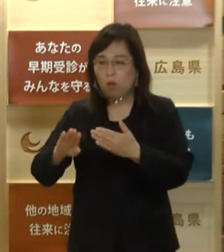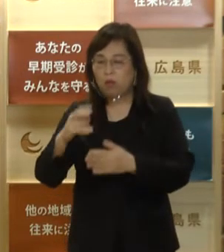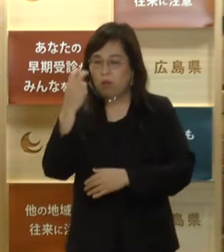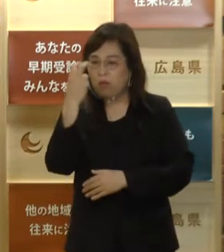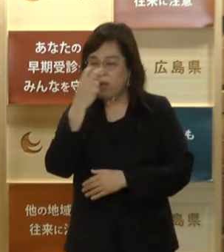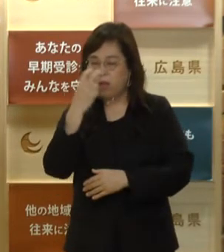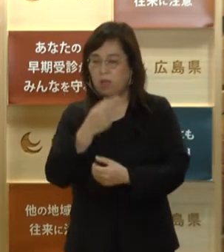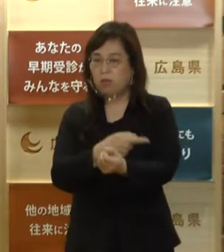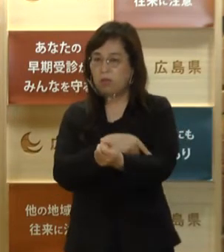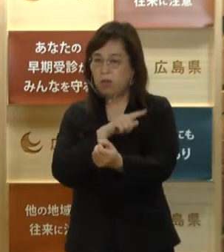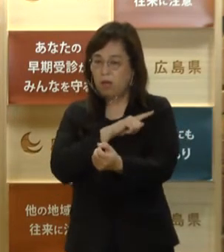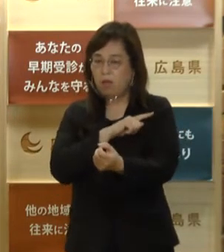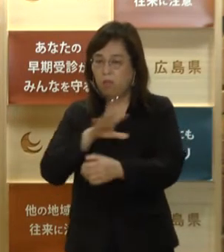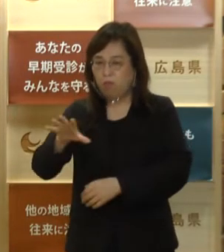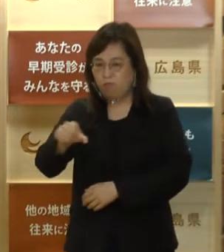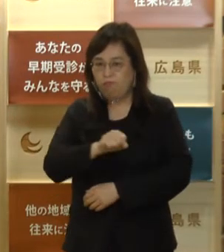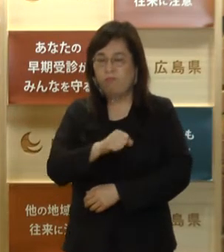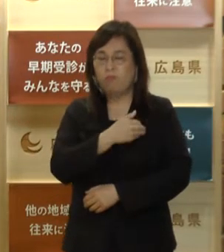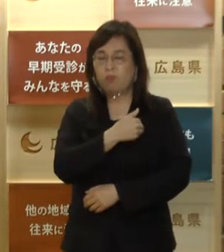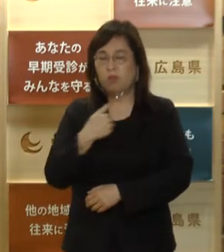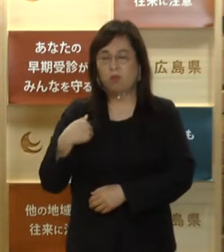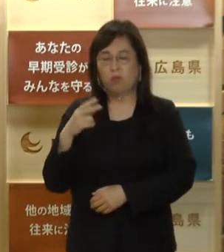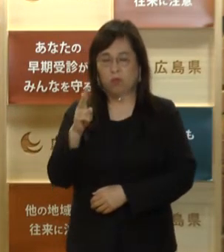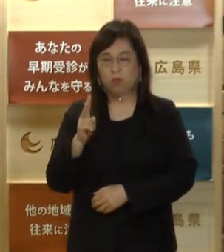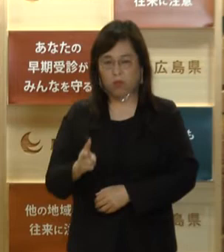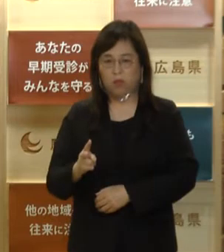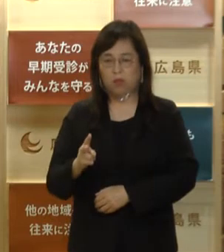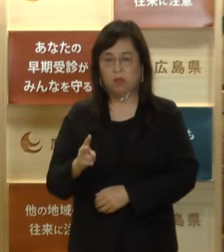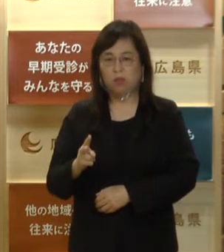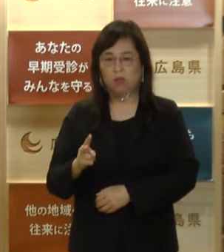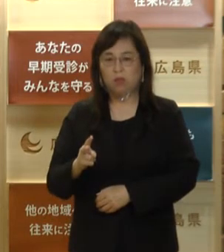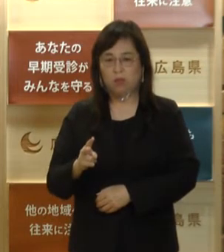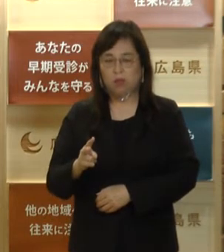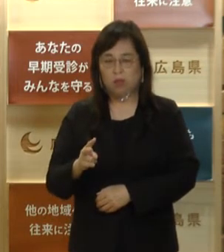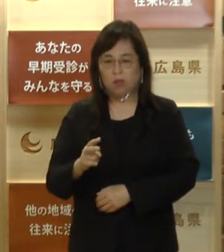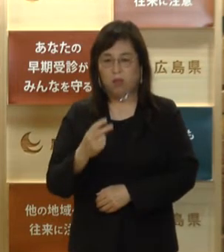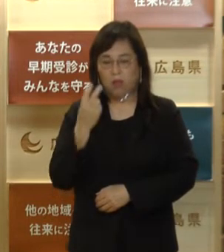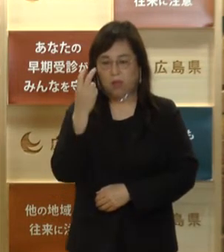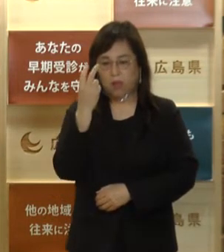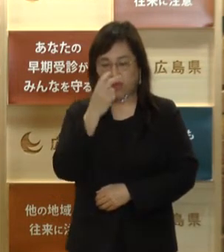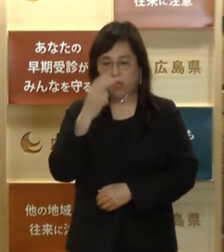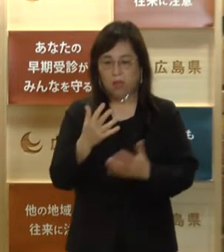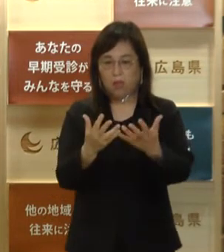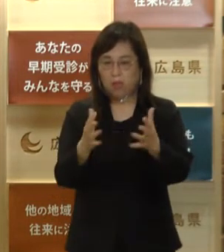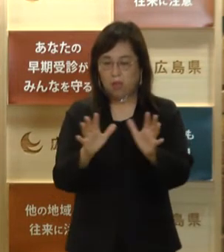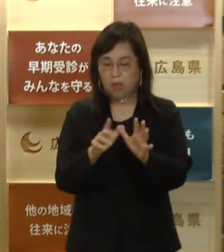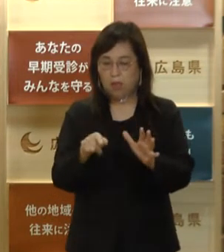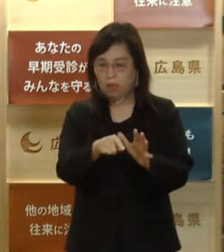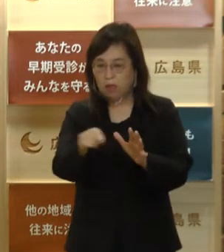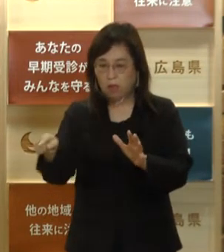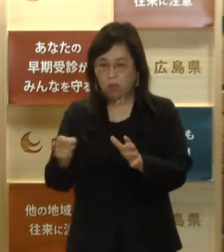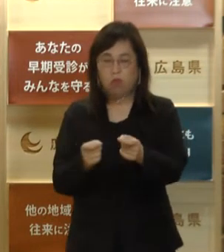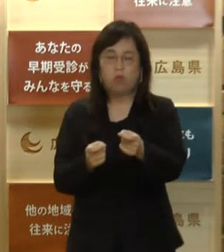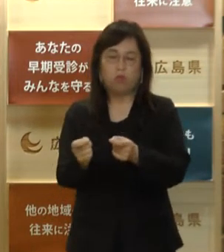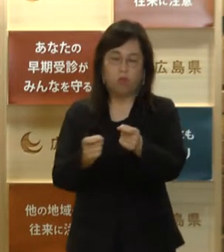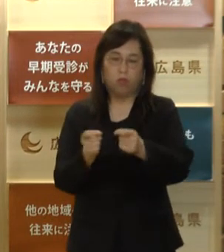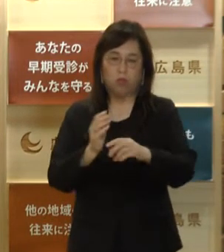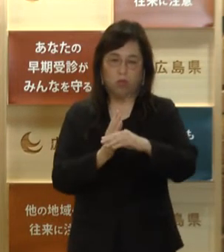能力が確保できるようにですね、検査機関といろいろと調整をしているということであります